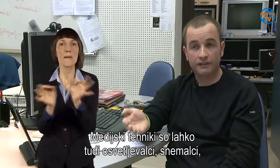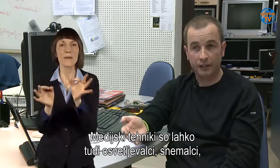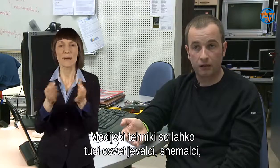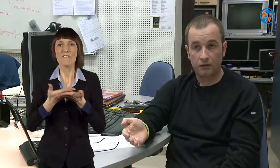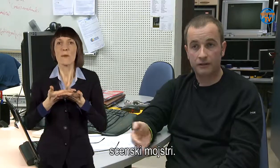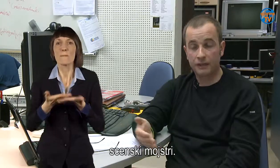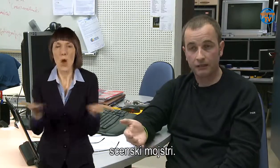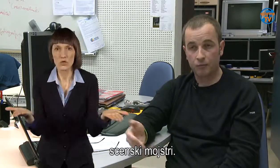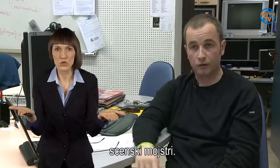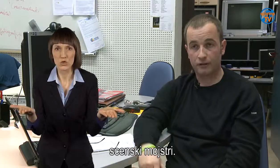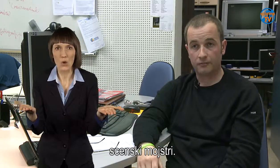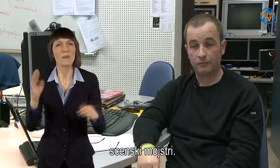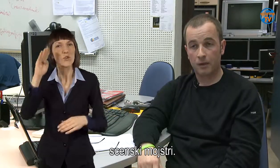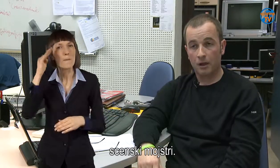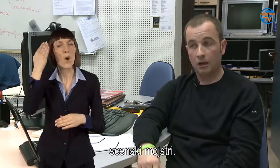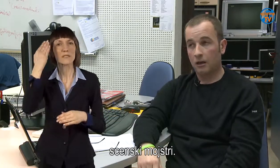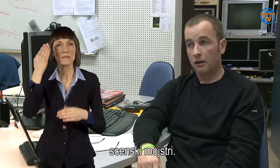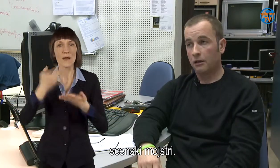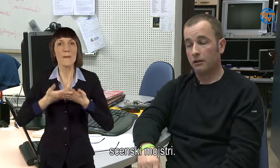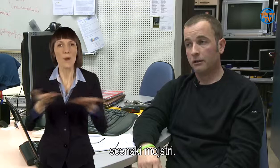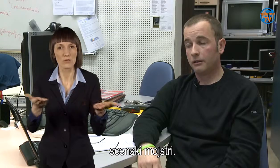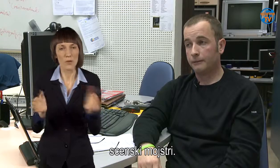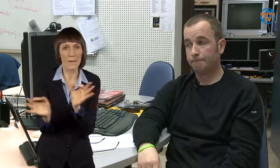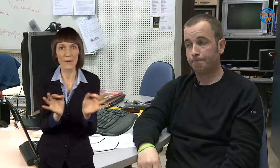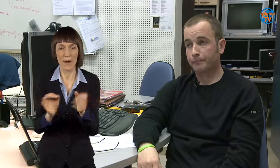delajo sceno, scenski mojstri.